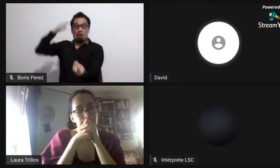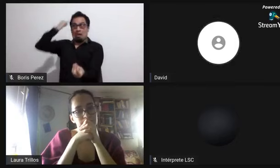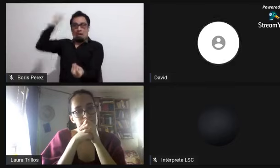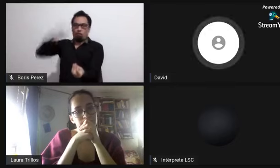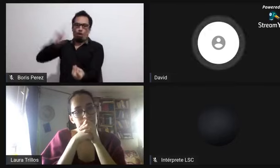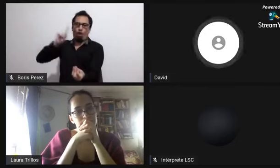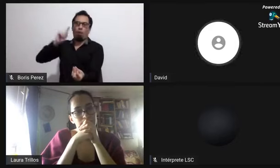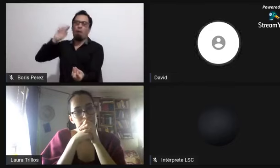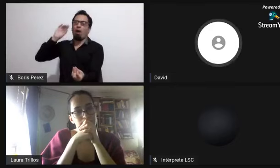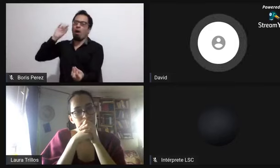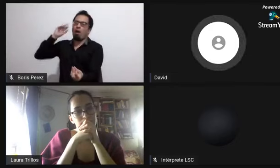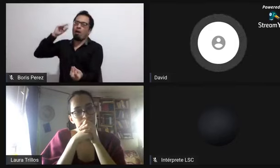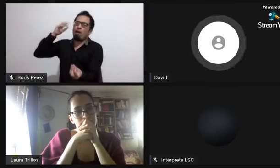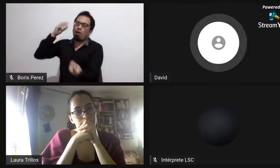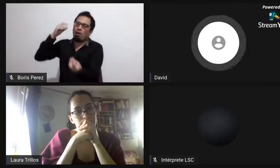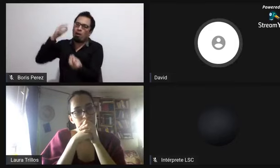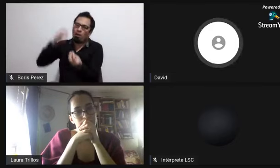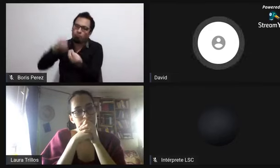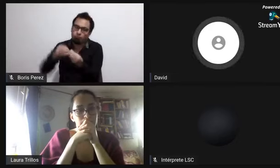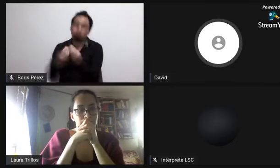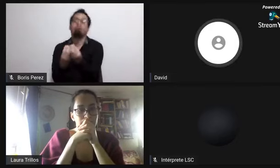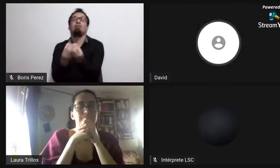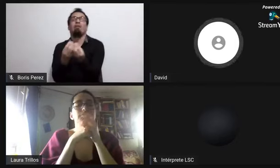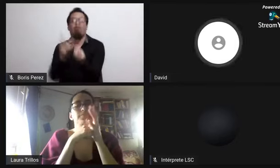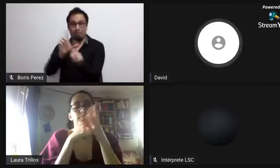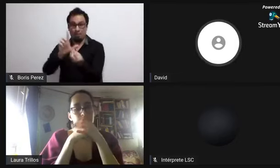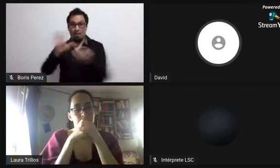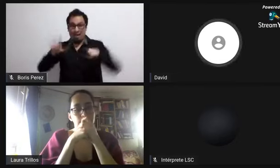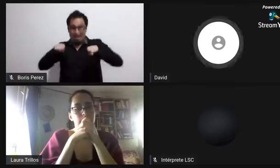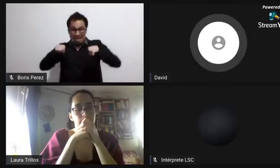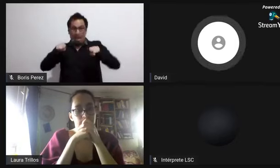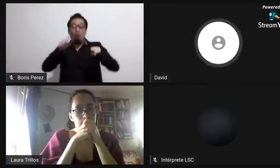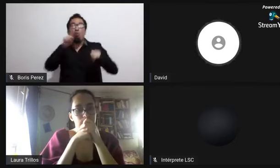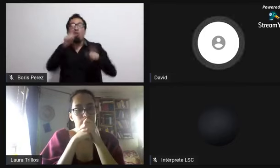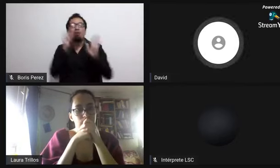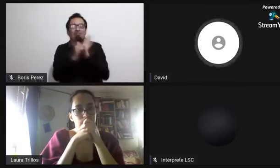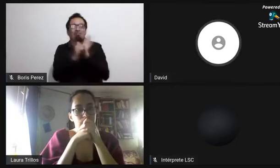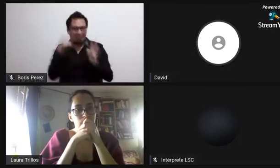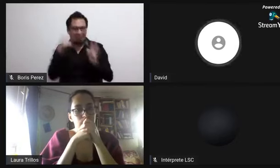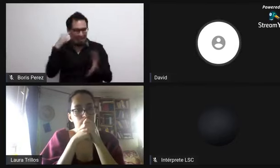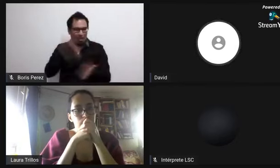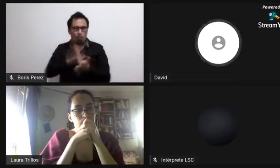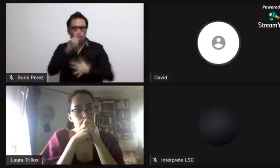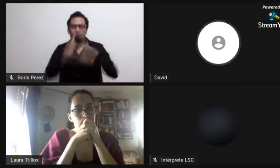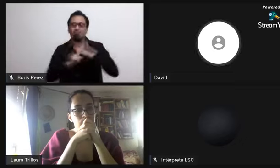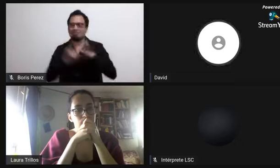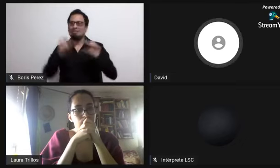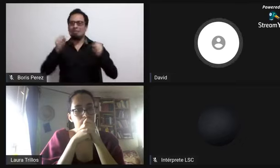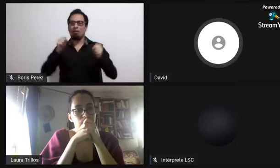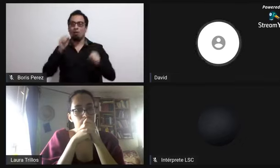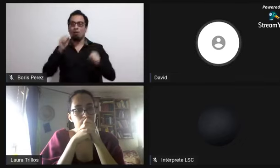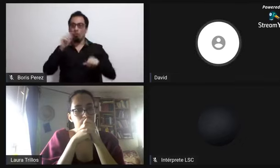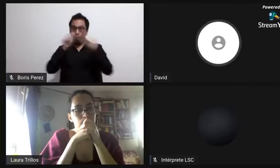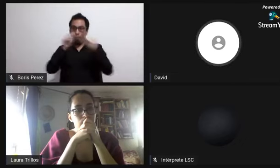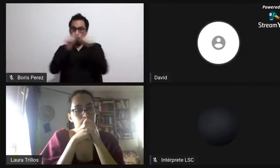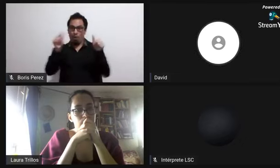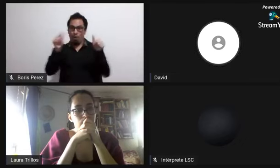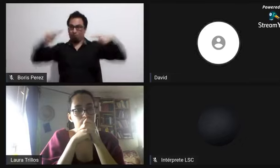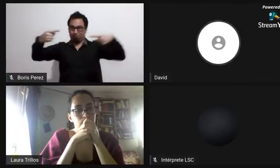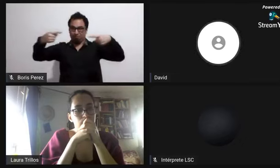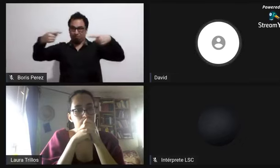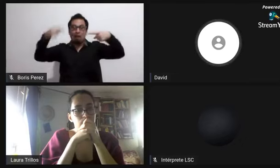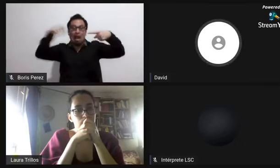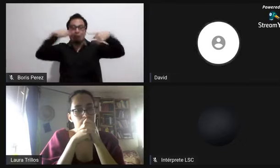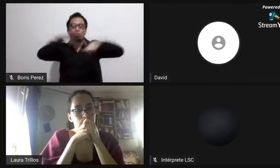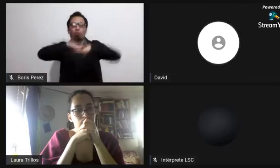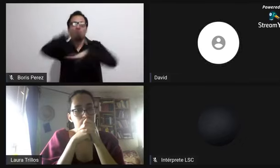dificultades. Y no se sabe si eran conservadores o liberales, ya que pues en ese periodo de tiempo no